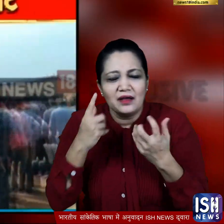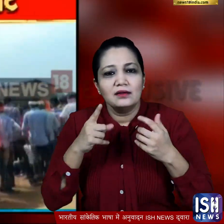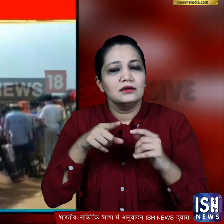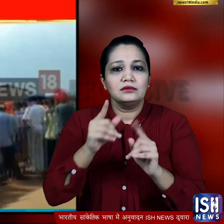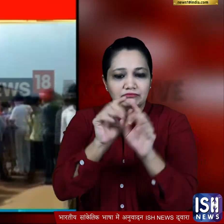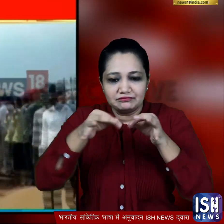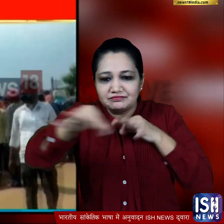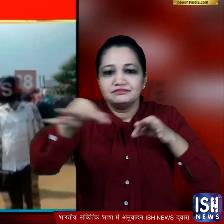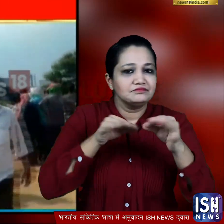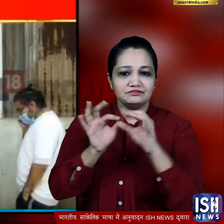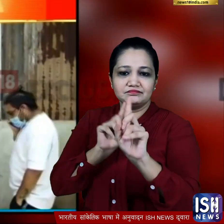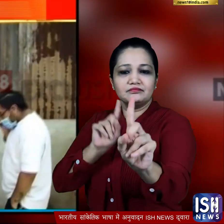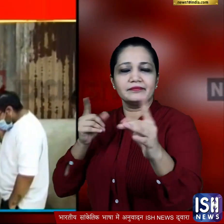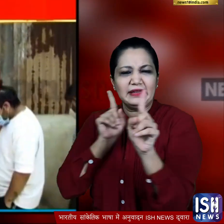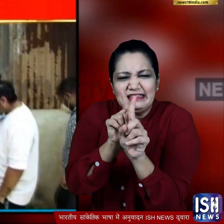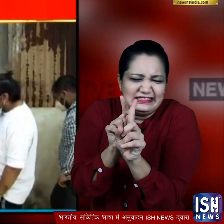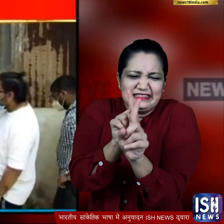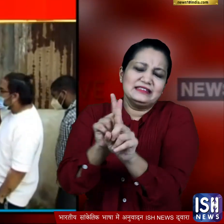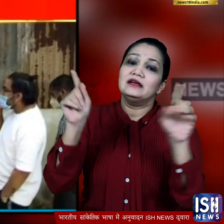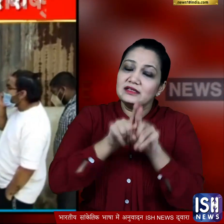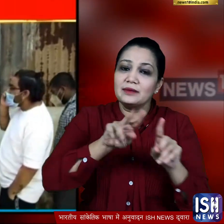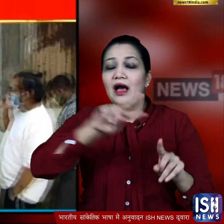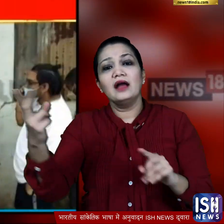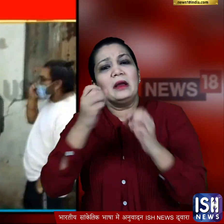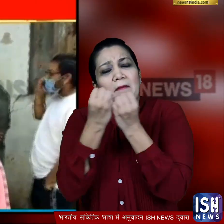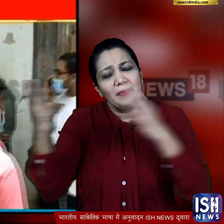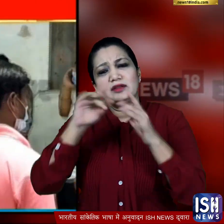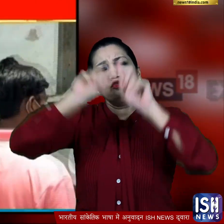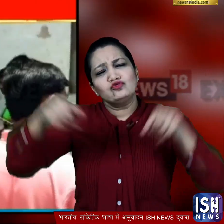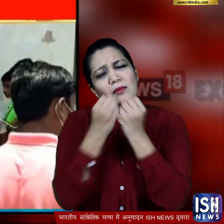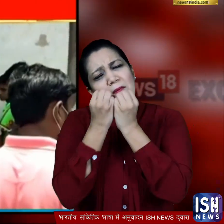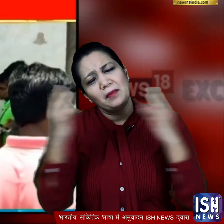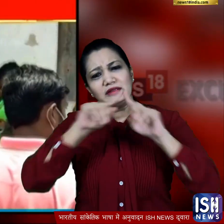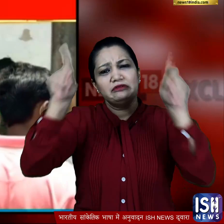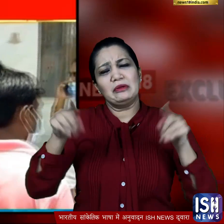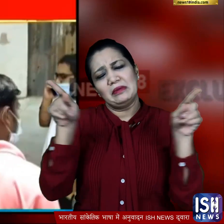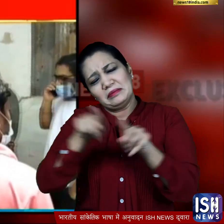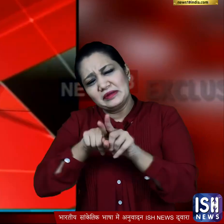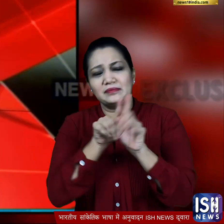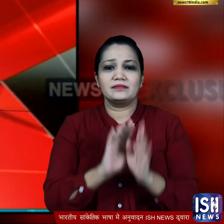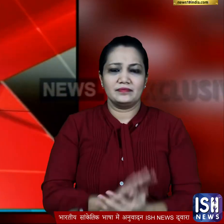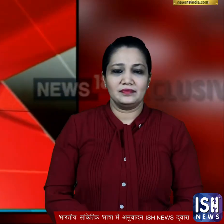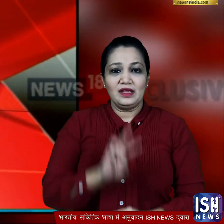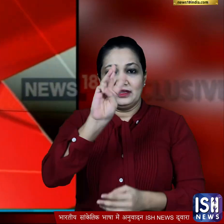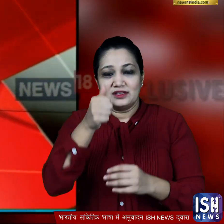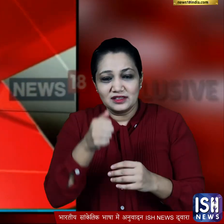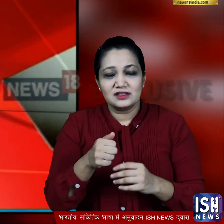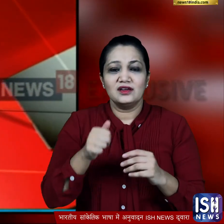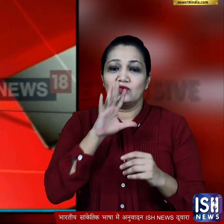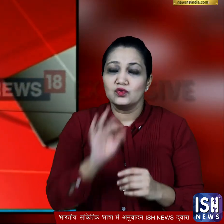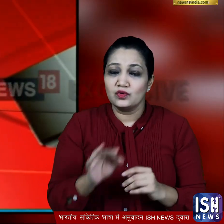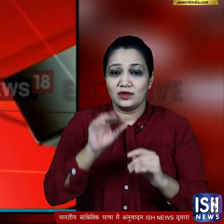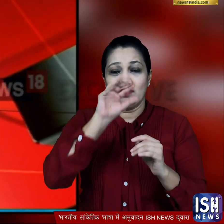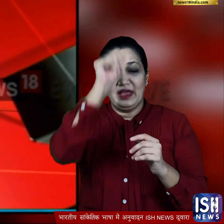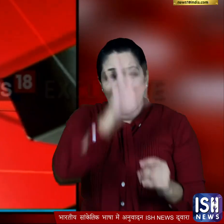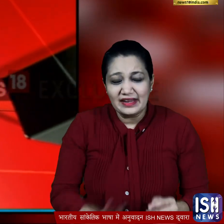बनाए रखने का ध्यान तक नहीं रखा। शराब खरीदने की ऐसी ही होड़ राज्य की कई शराब की दुकानों पर देखी गई। सौभाग्य की बात है कि छत्तीसगढ़